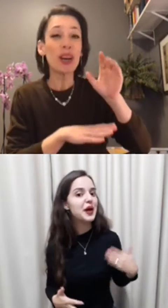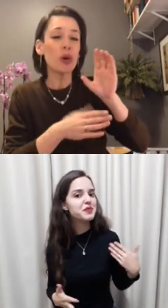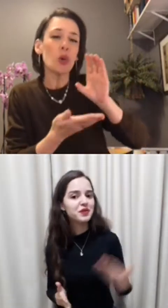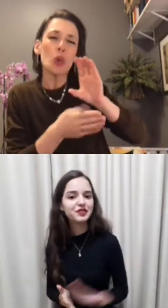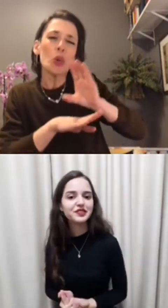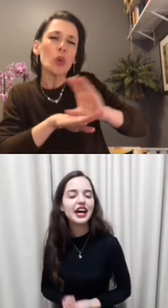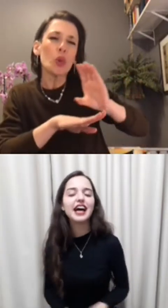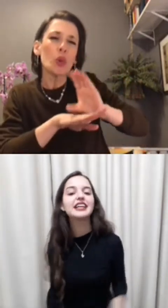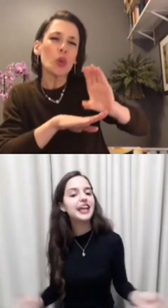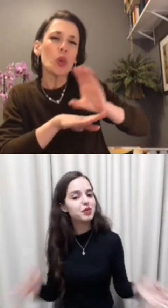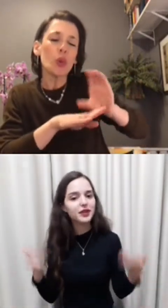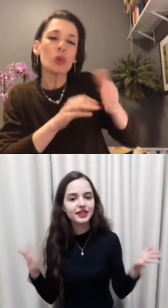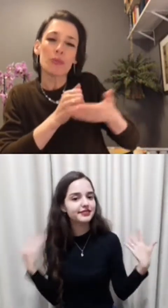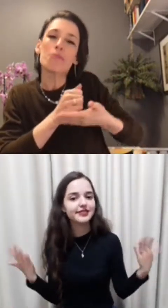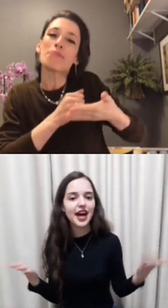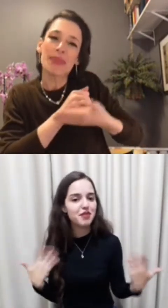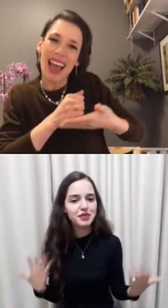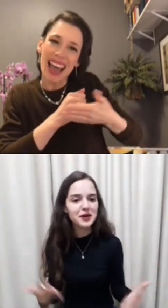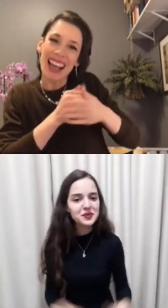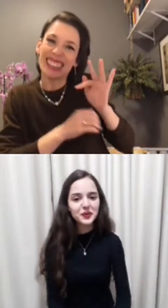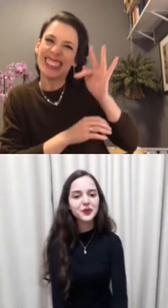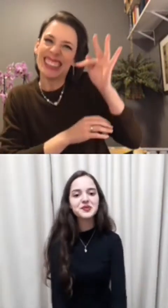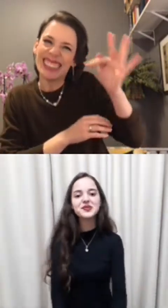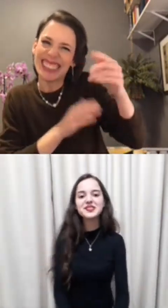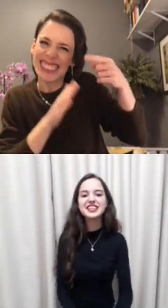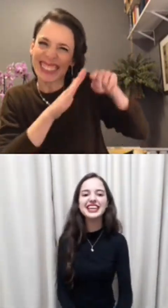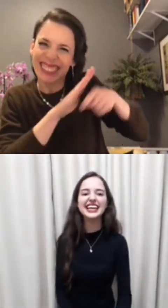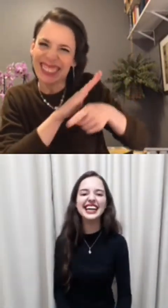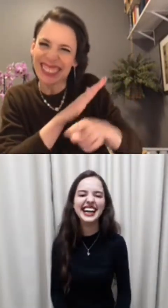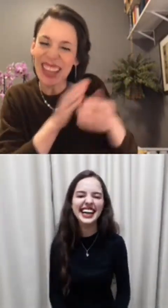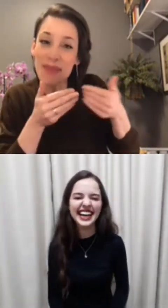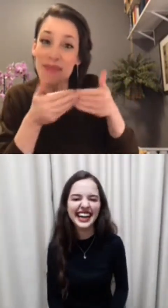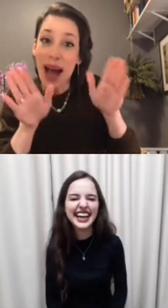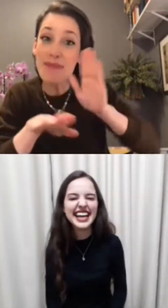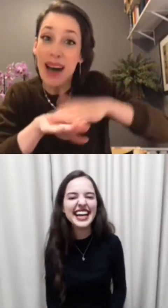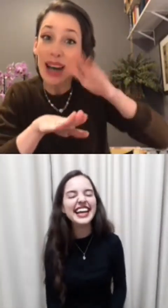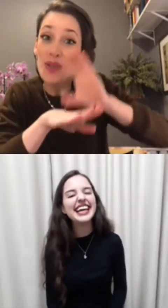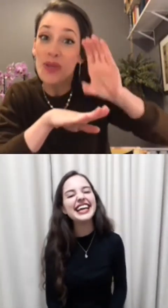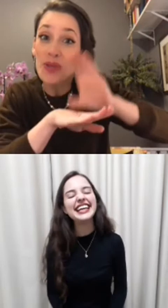espero me aprofundar. Débora, abre mais cursos.